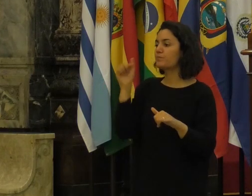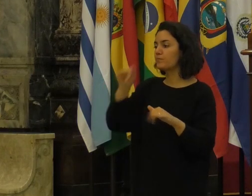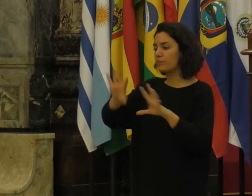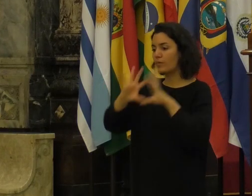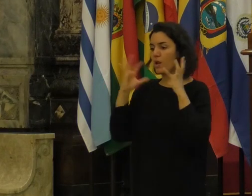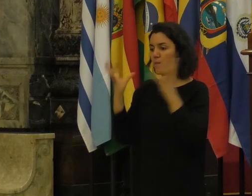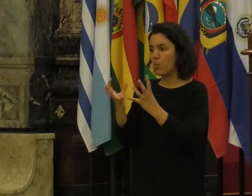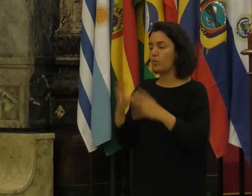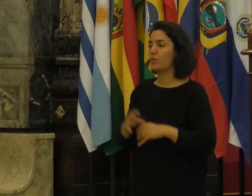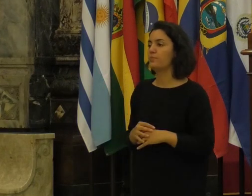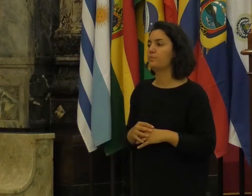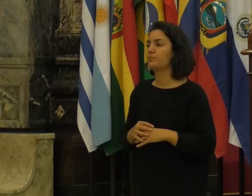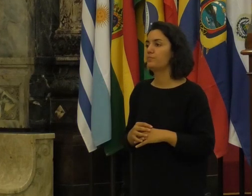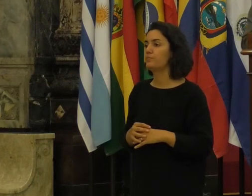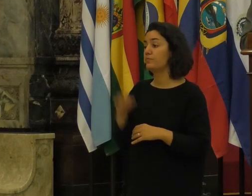esta